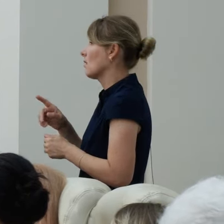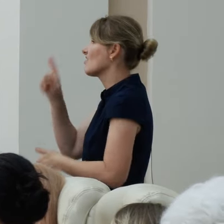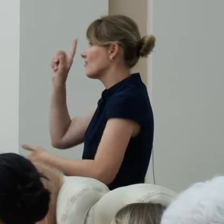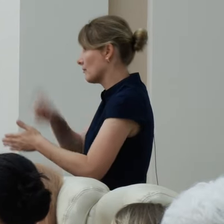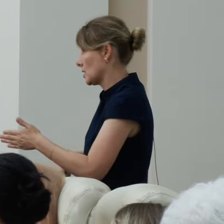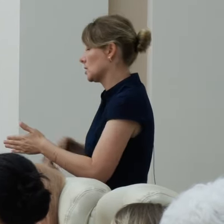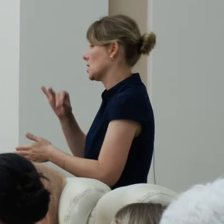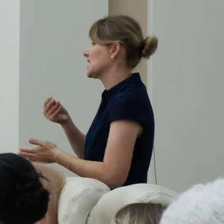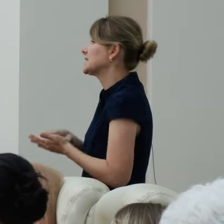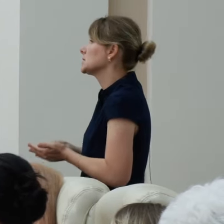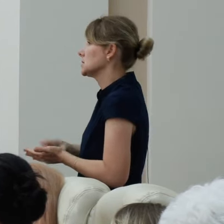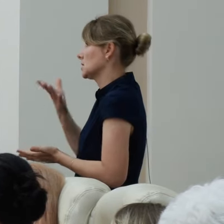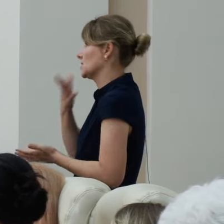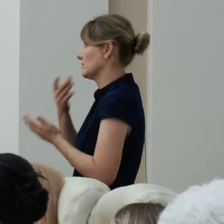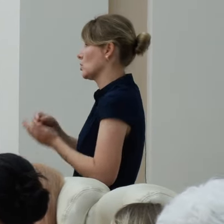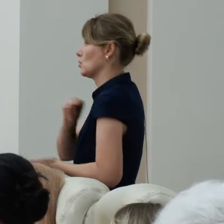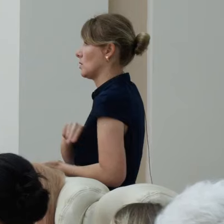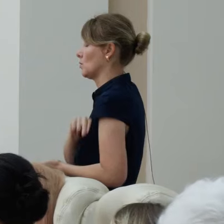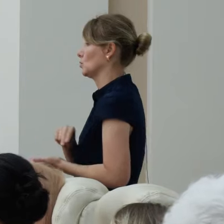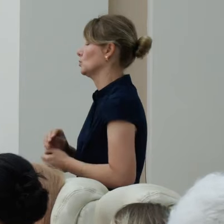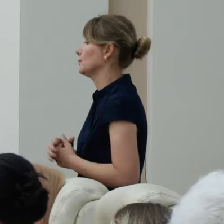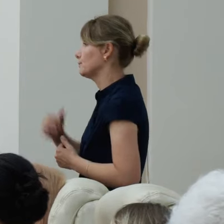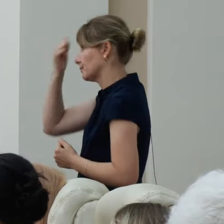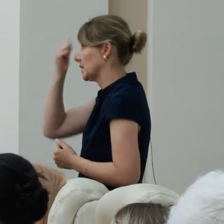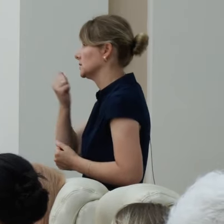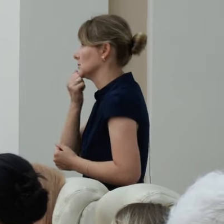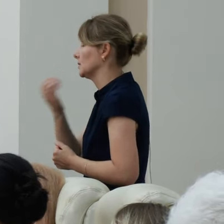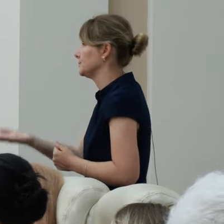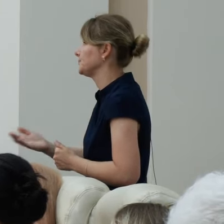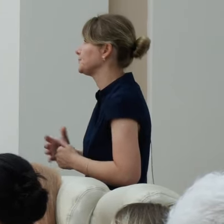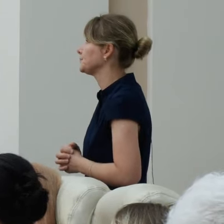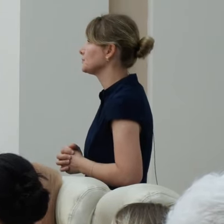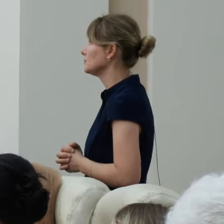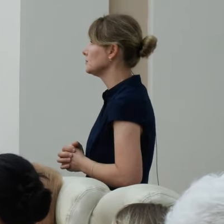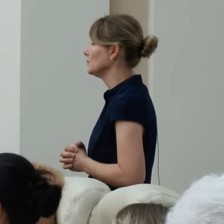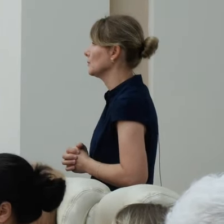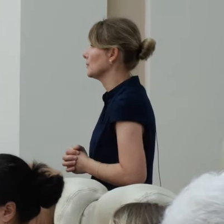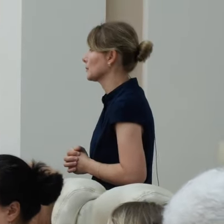o valorizeze la maximum. Mulțumim! Mersi mult!